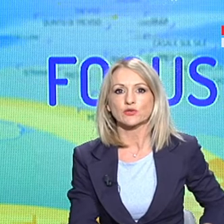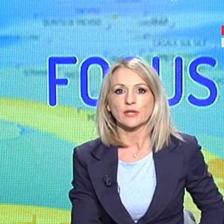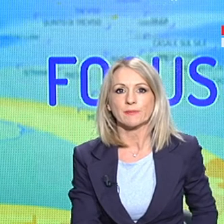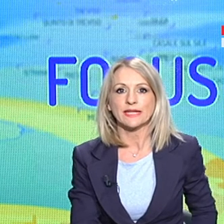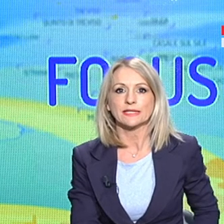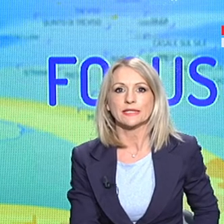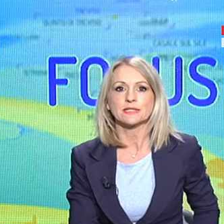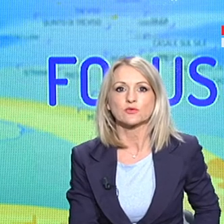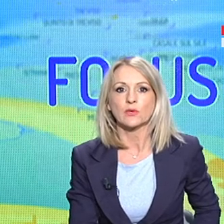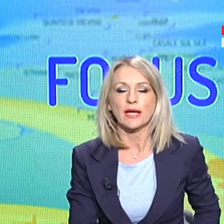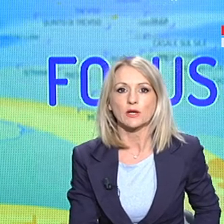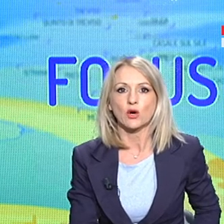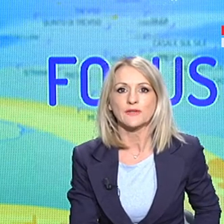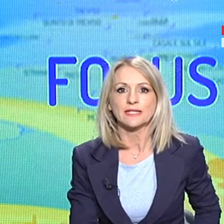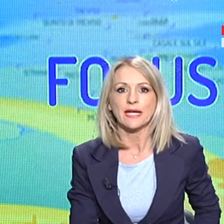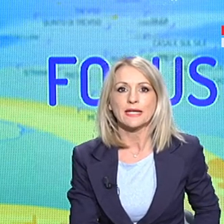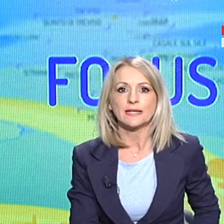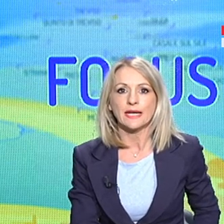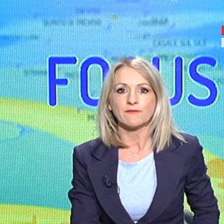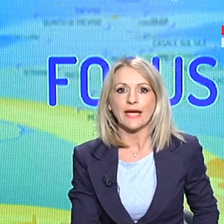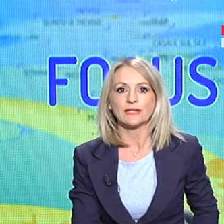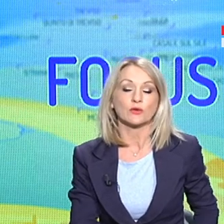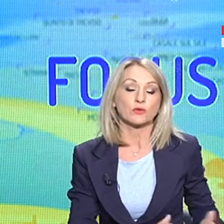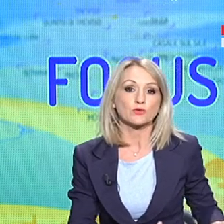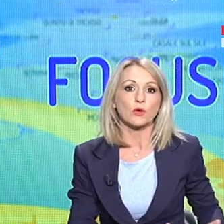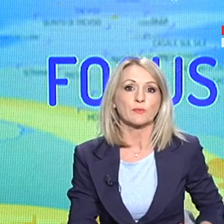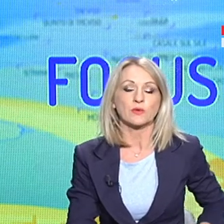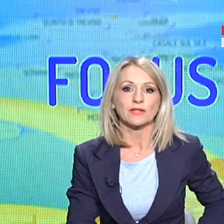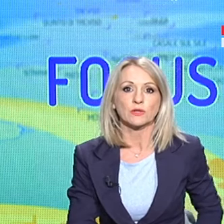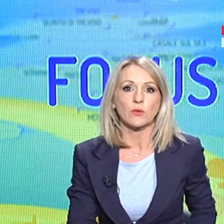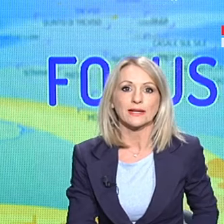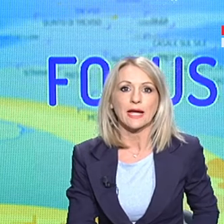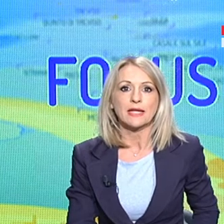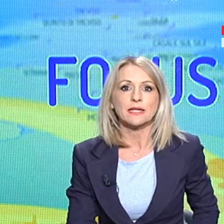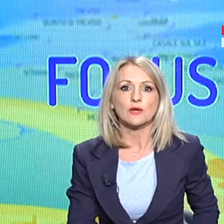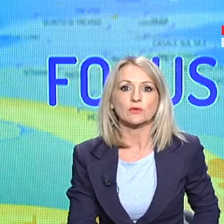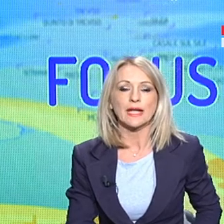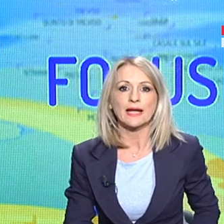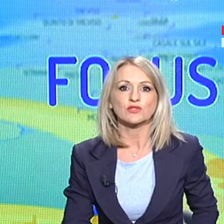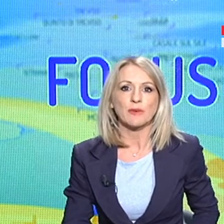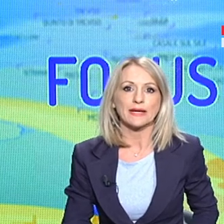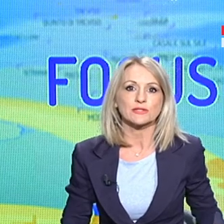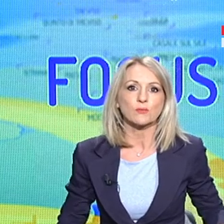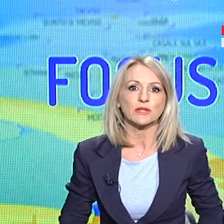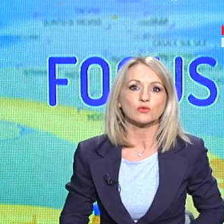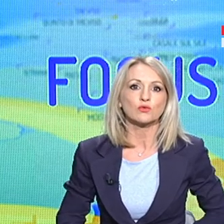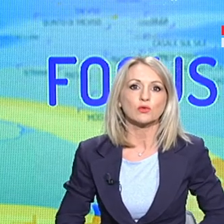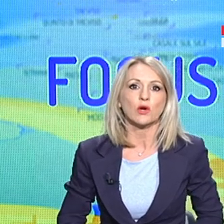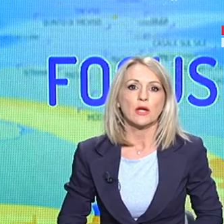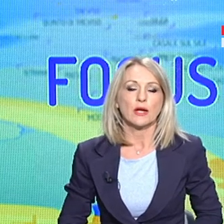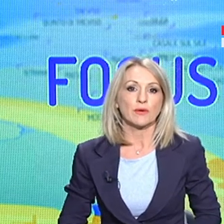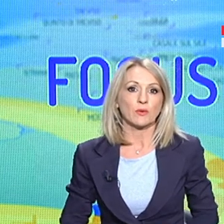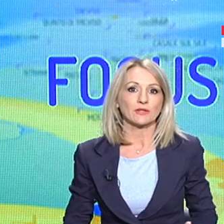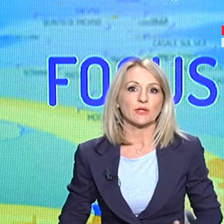gli aggiornamenti sul Covid nel Veneto, non solo per quanto riguarda i contagi ma anche e